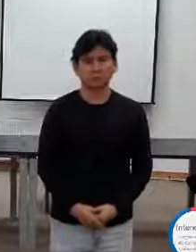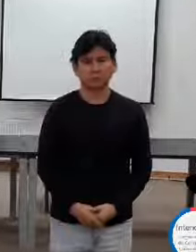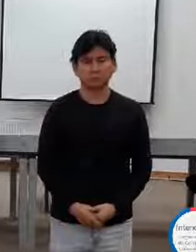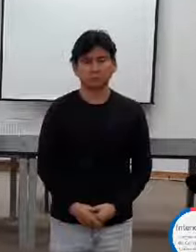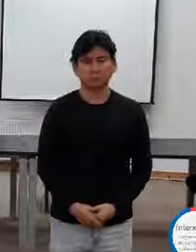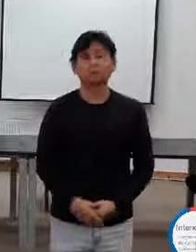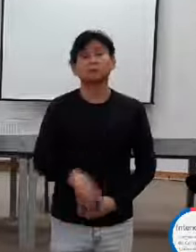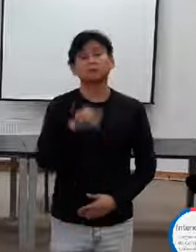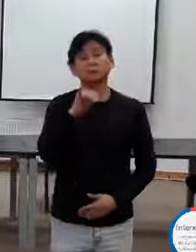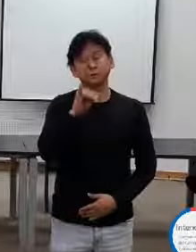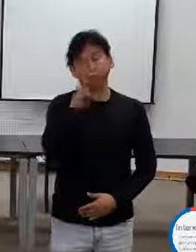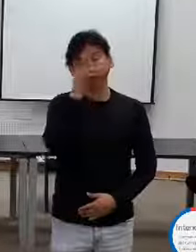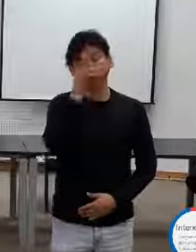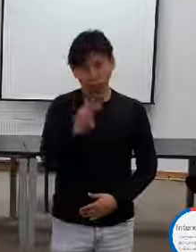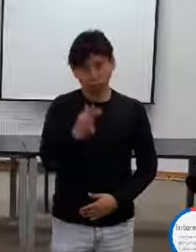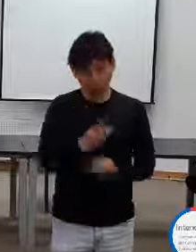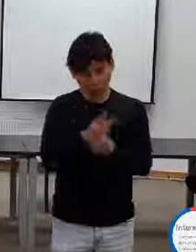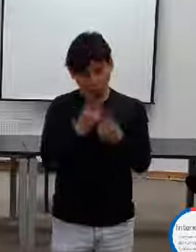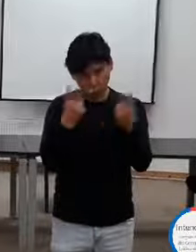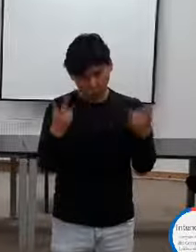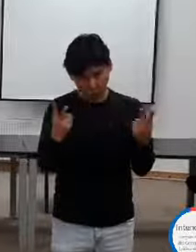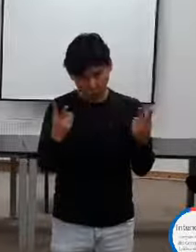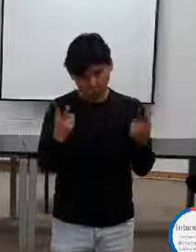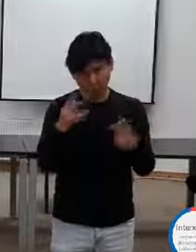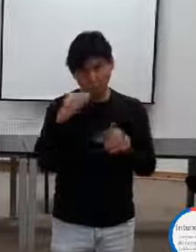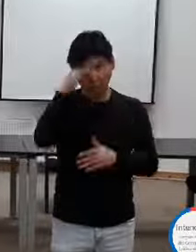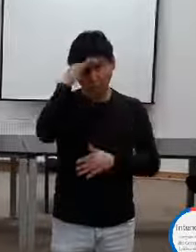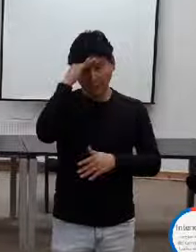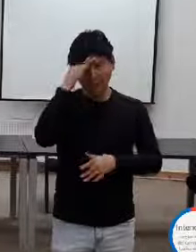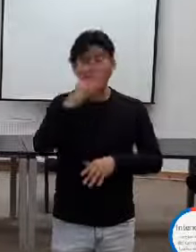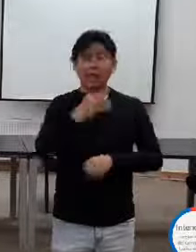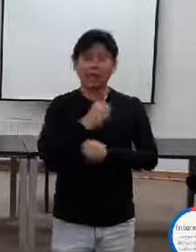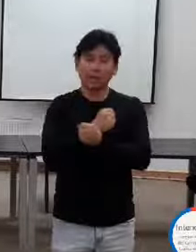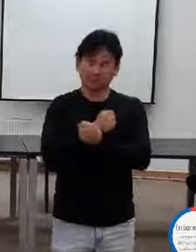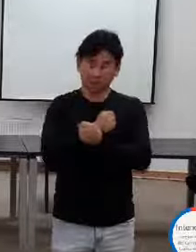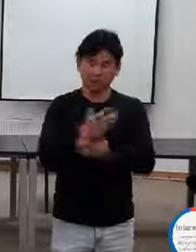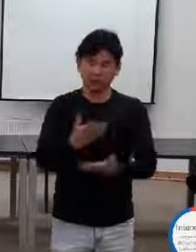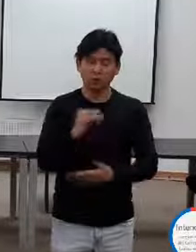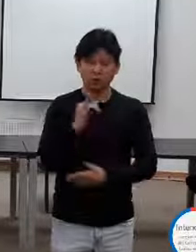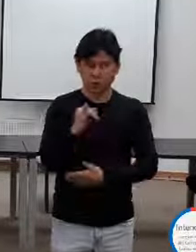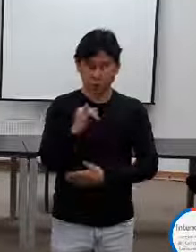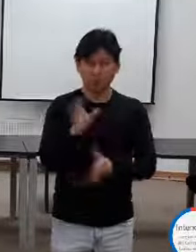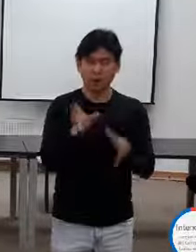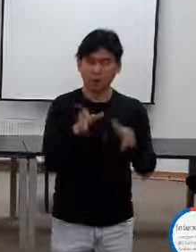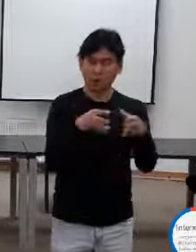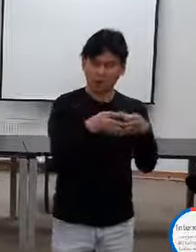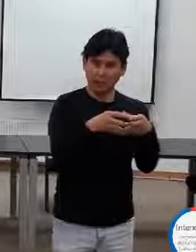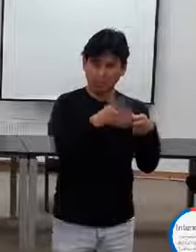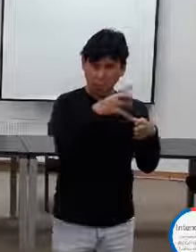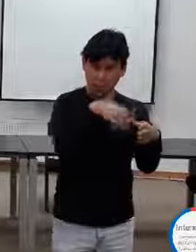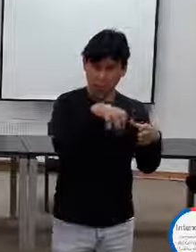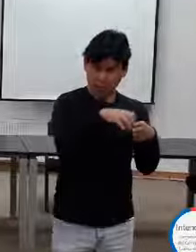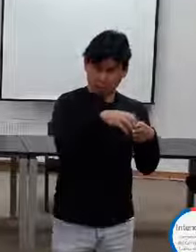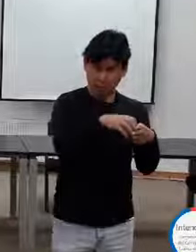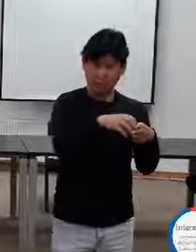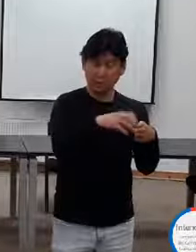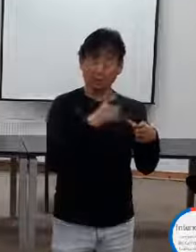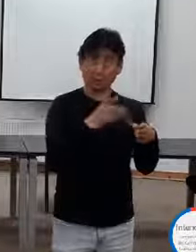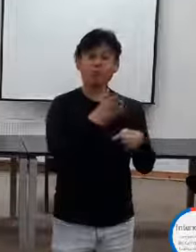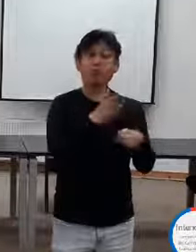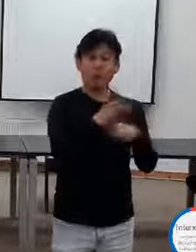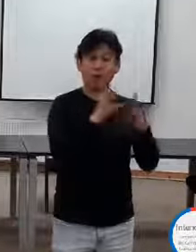Es efectivo, es un funcionario público de Carabineros de Chile. En las medidas está el equipo epidemiológico en este minuto